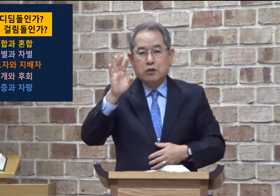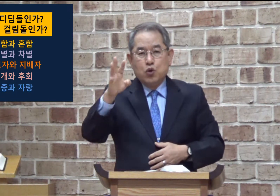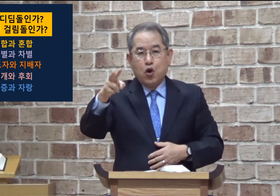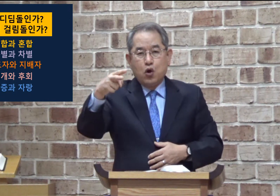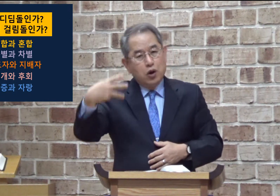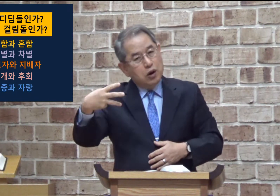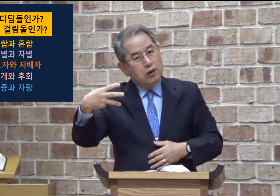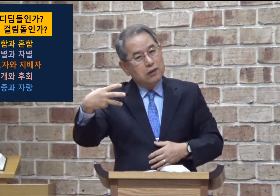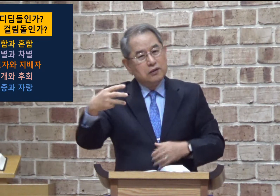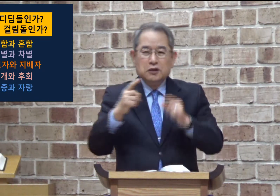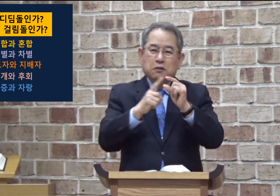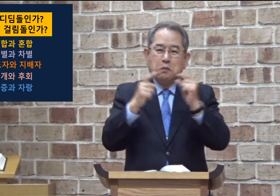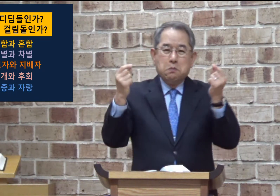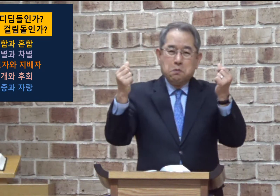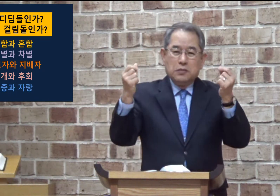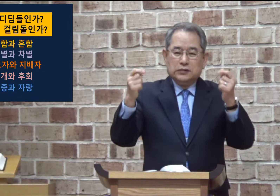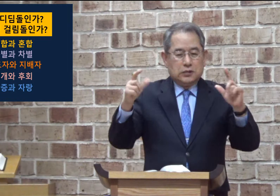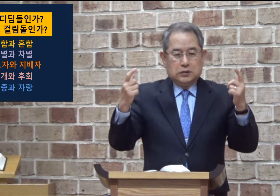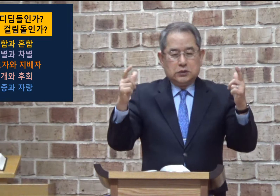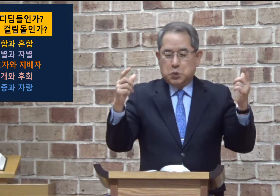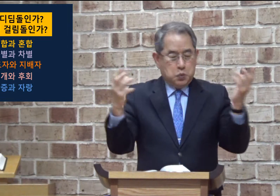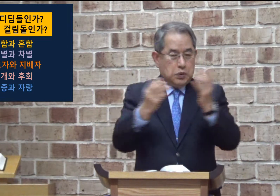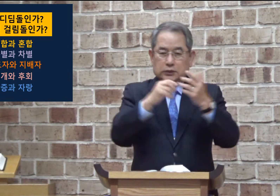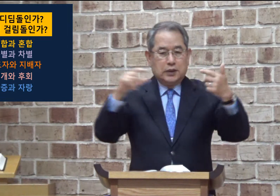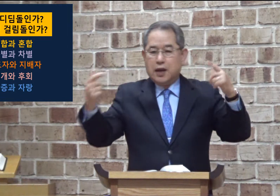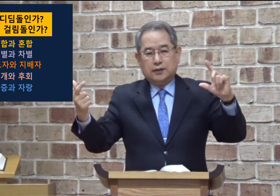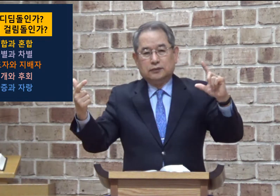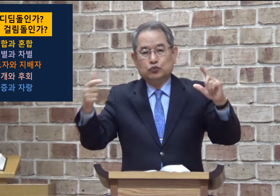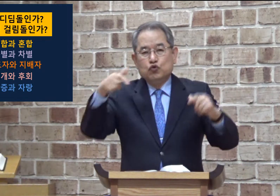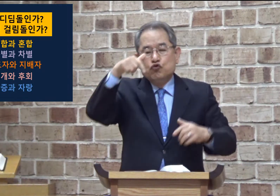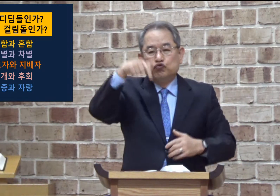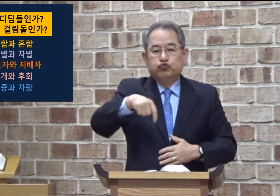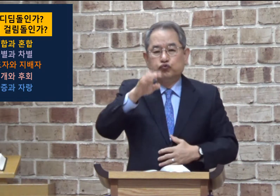내가 하나님의 백성, 믿지 않는 사람은